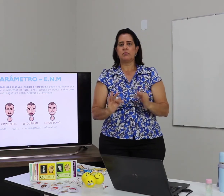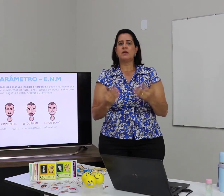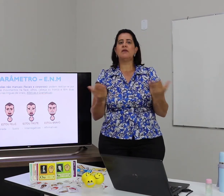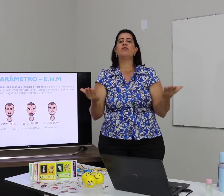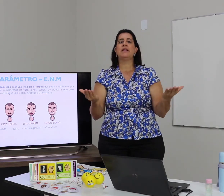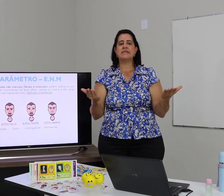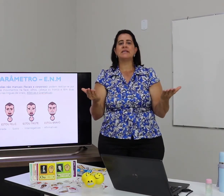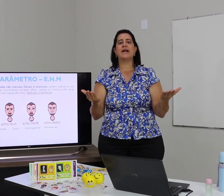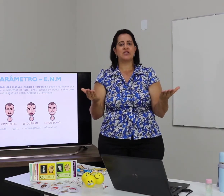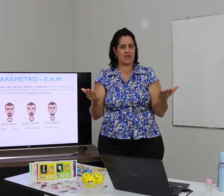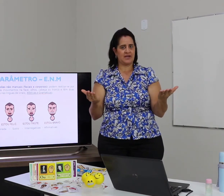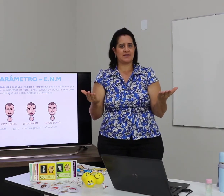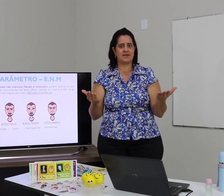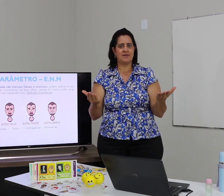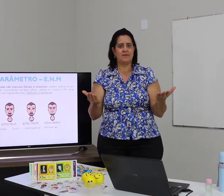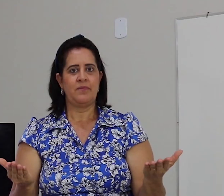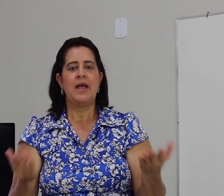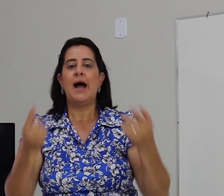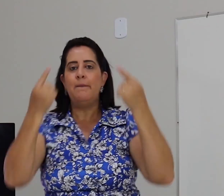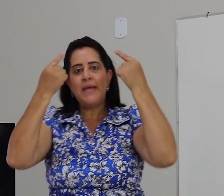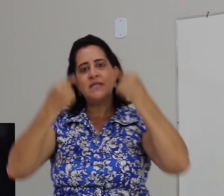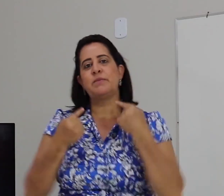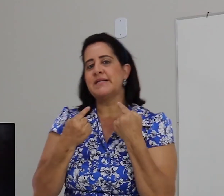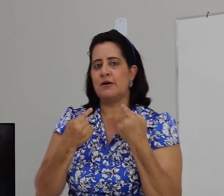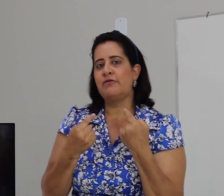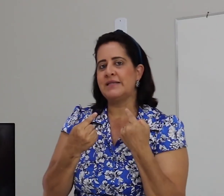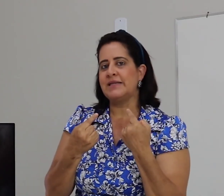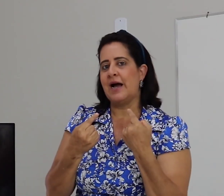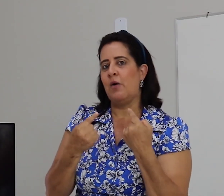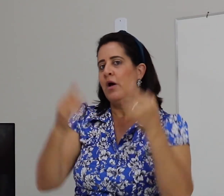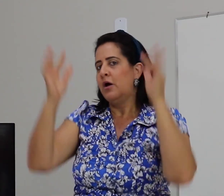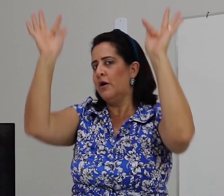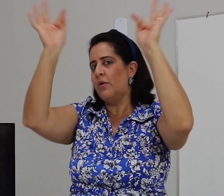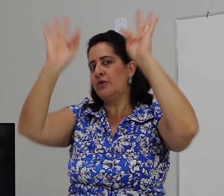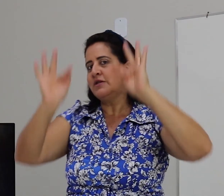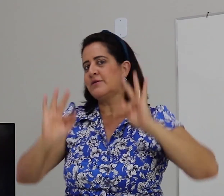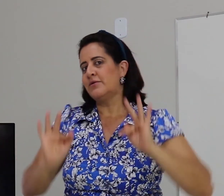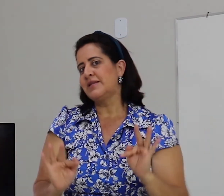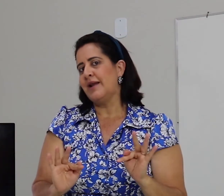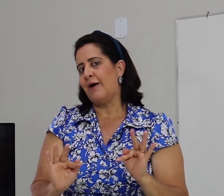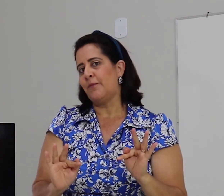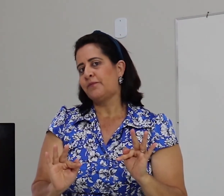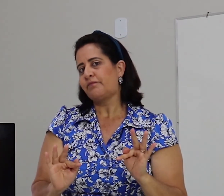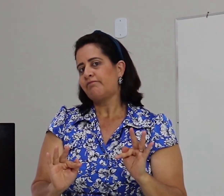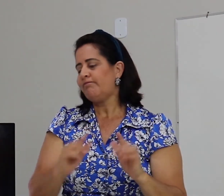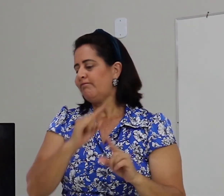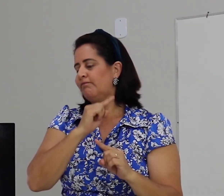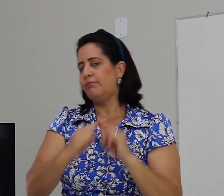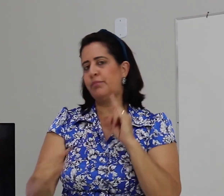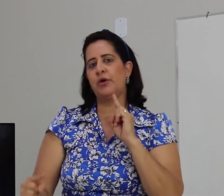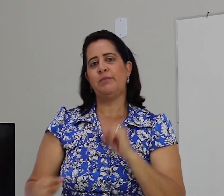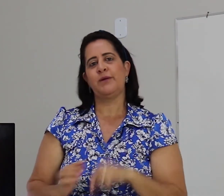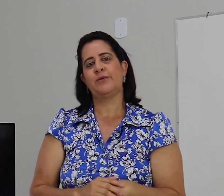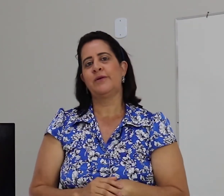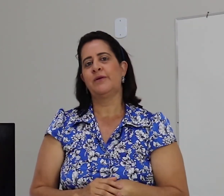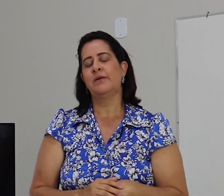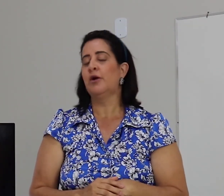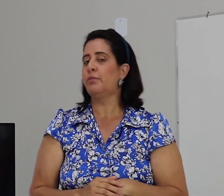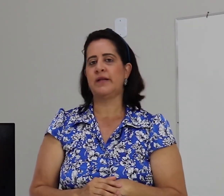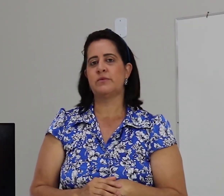que felicidade é essa? A minha expressão facial não condiz com o sinal. Proibido. Não podemos